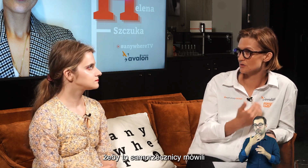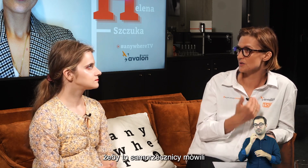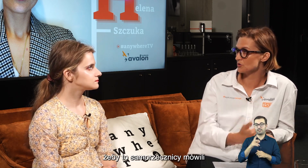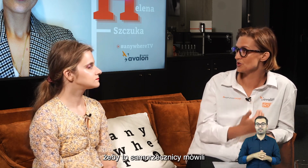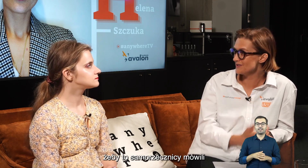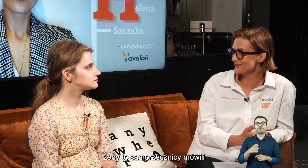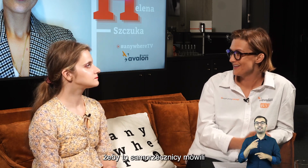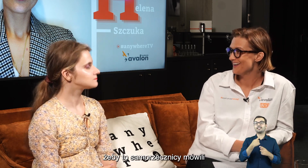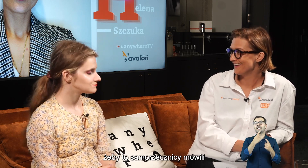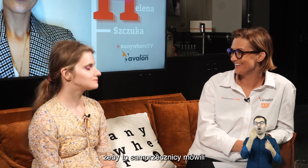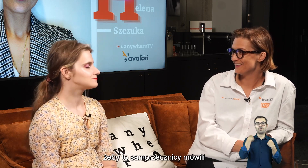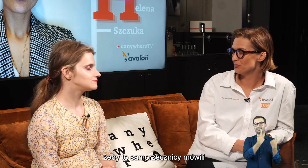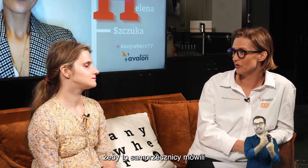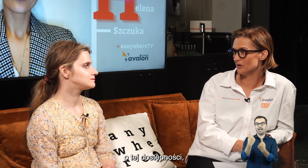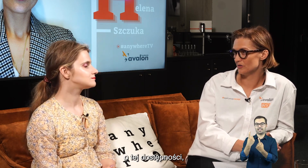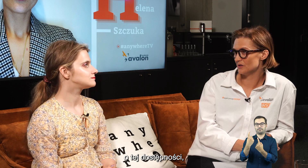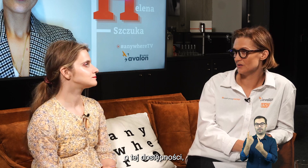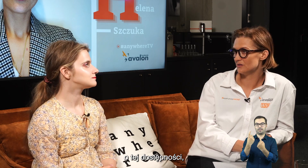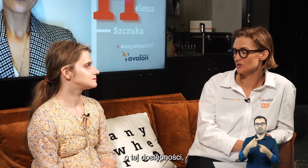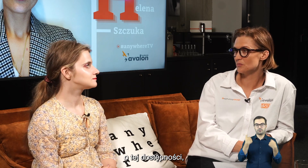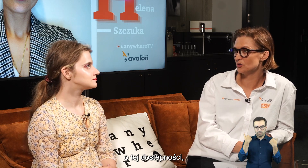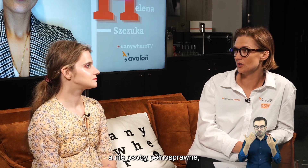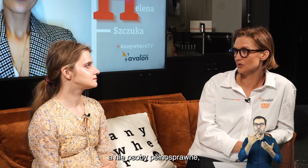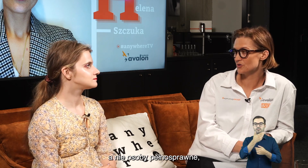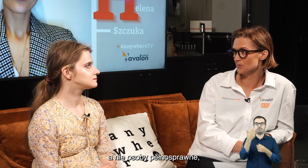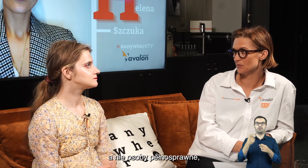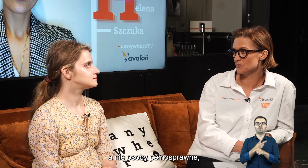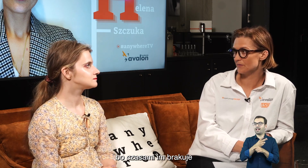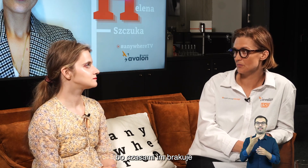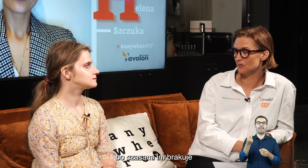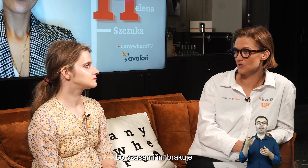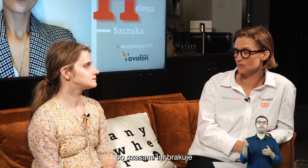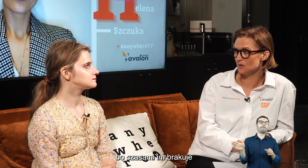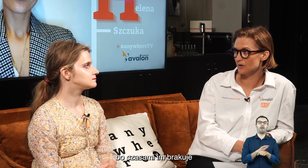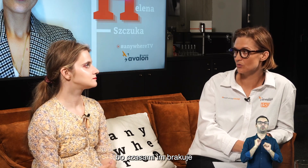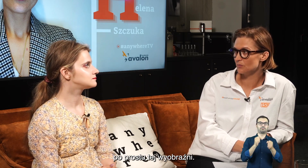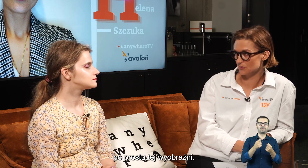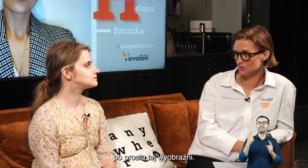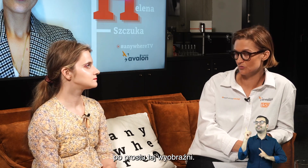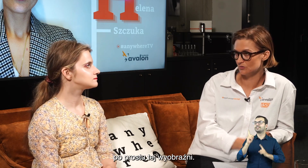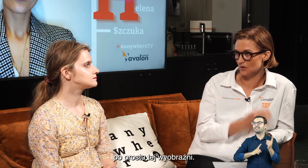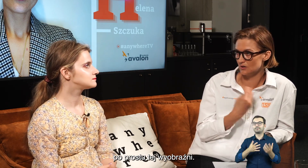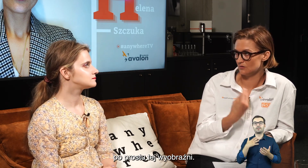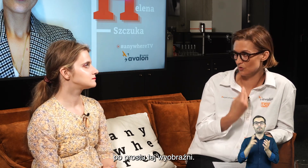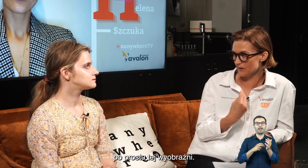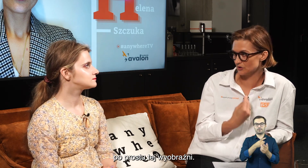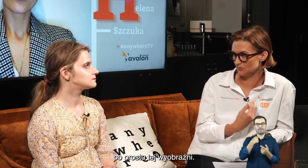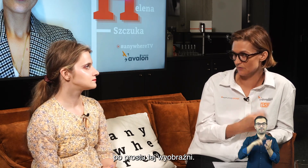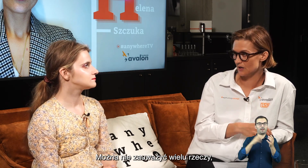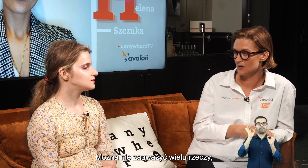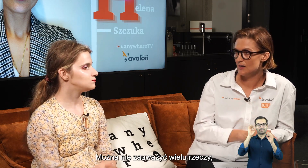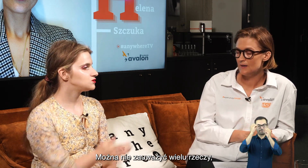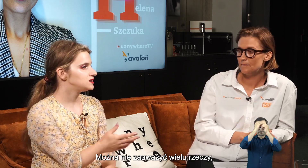to samorzecznicy mówili o tej dostępności, a nie osoby pełnosprawne, bo czasami nam brakuje po prostu tej